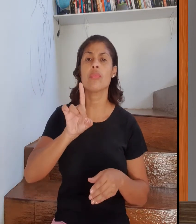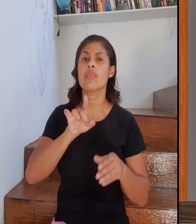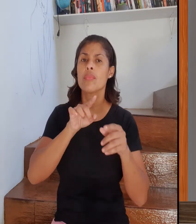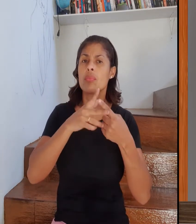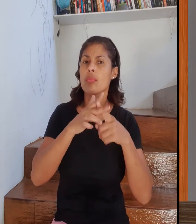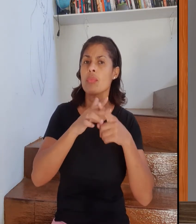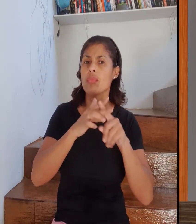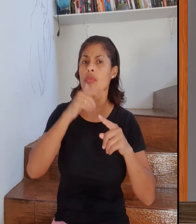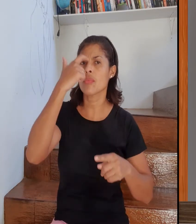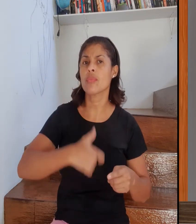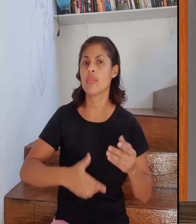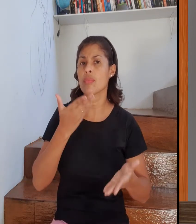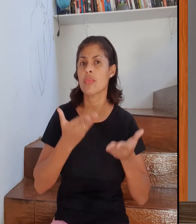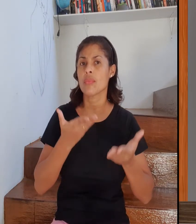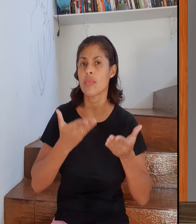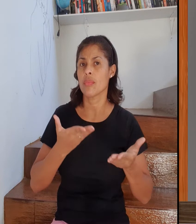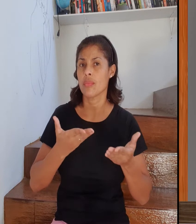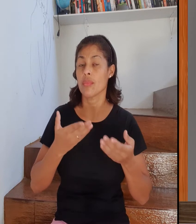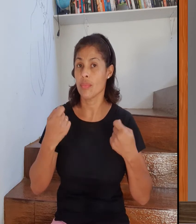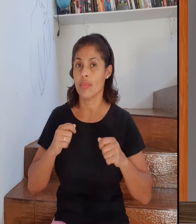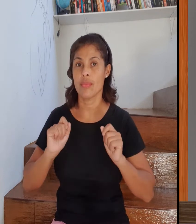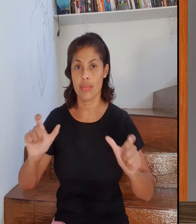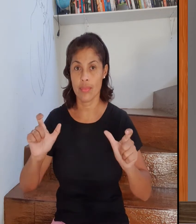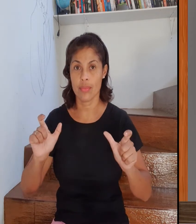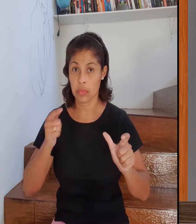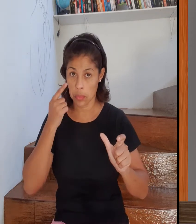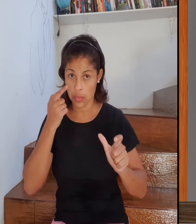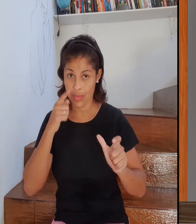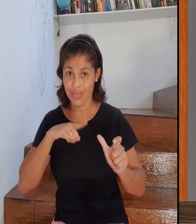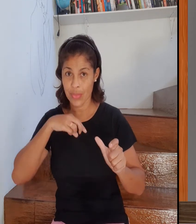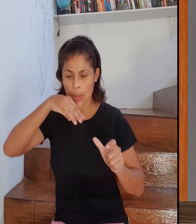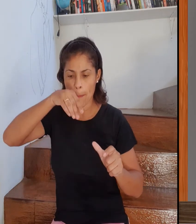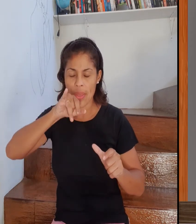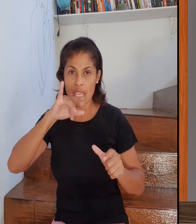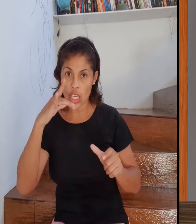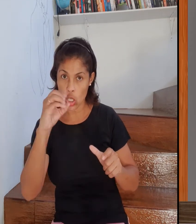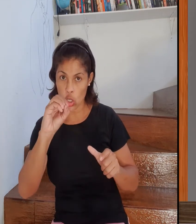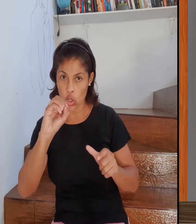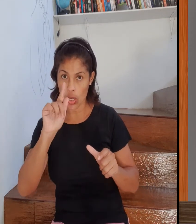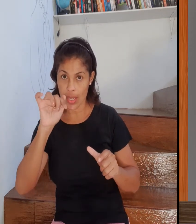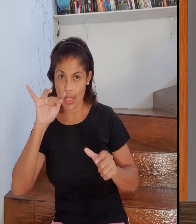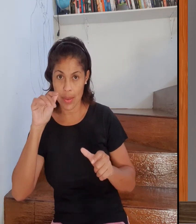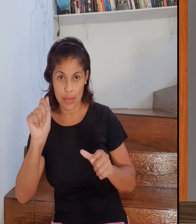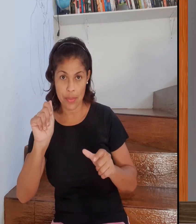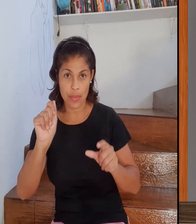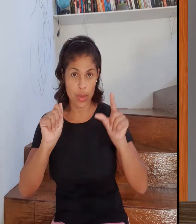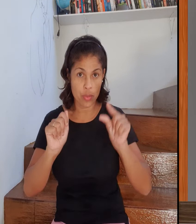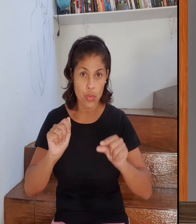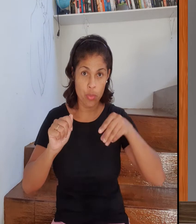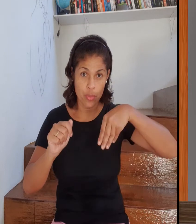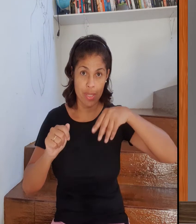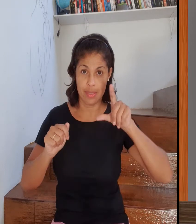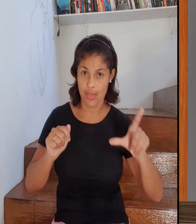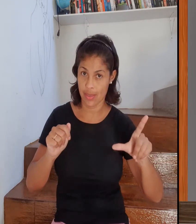peso corpóreo? Cuidado com as unidades. Vejam que são microgramas por mililitro,